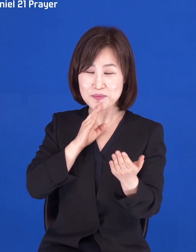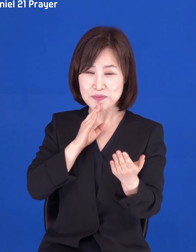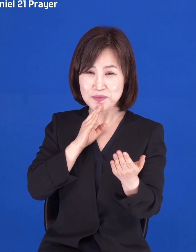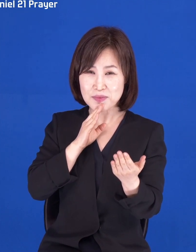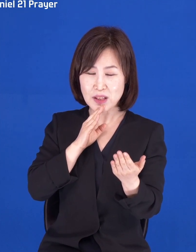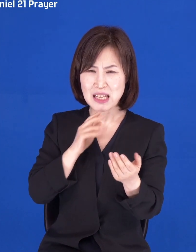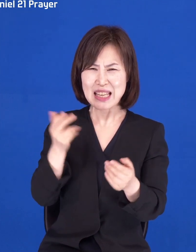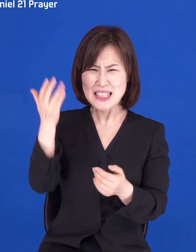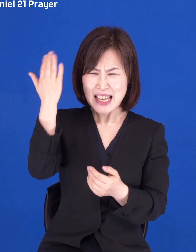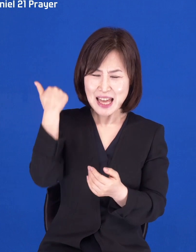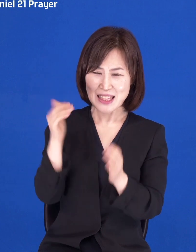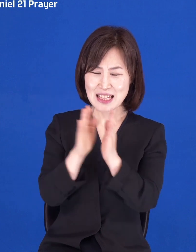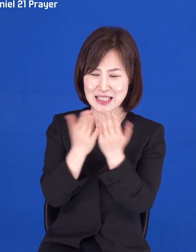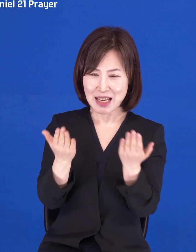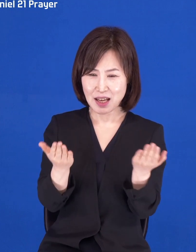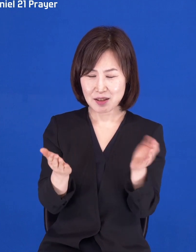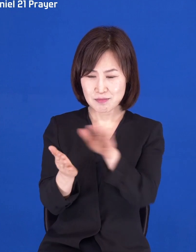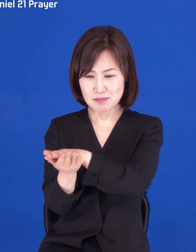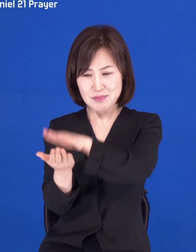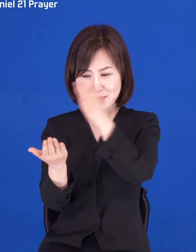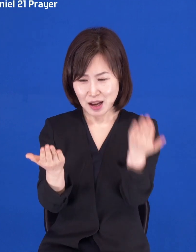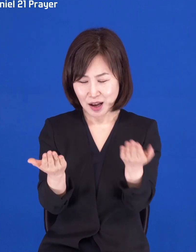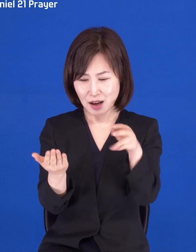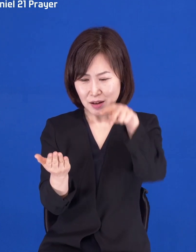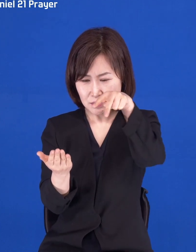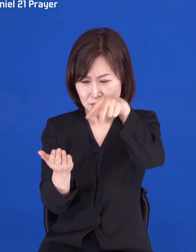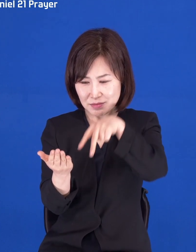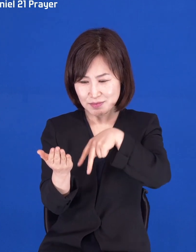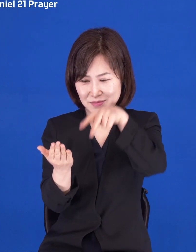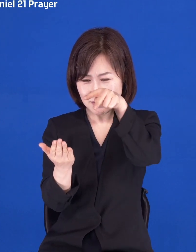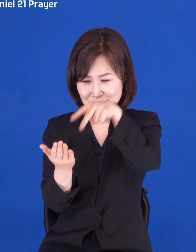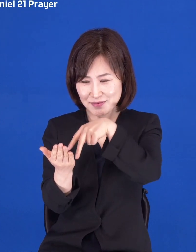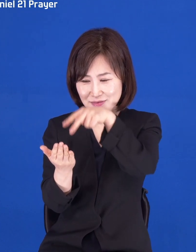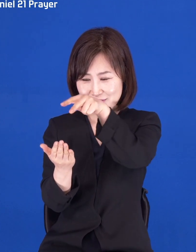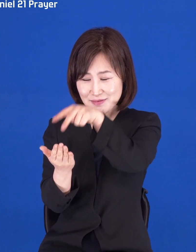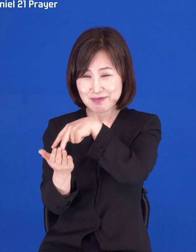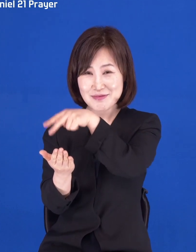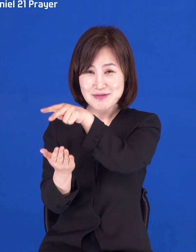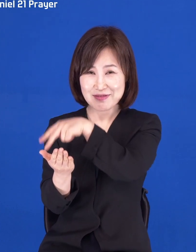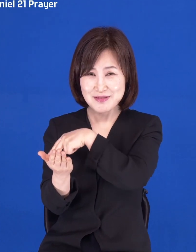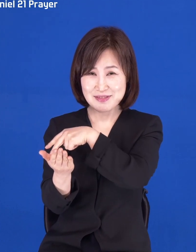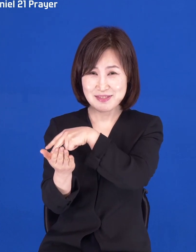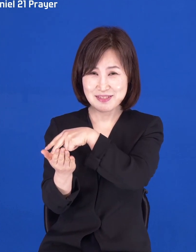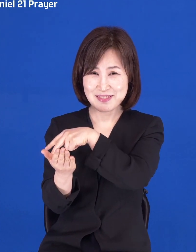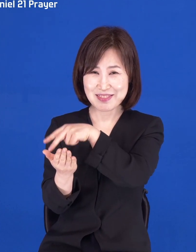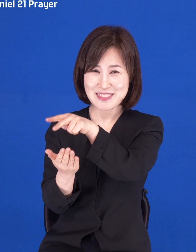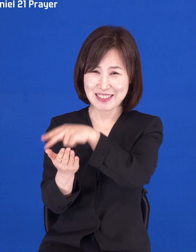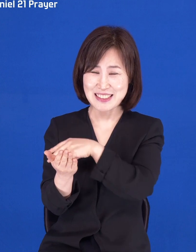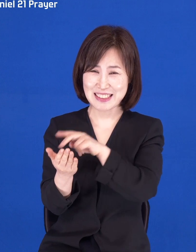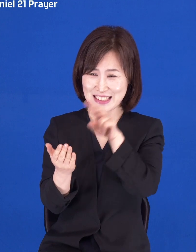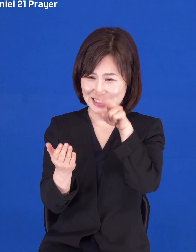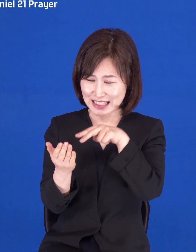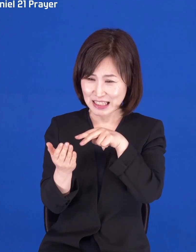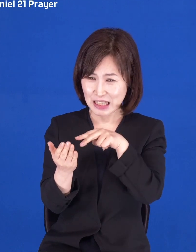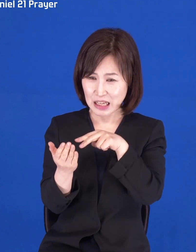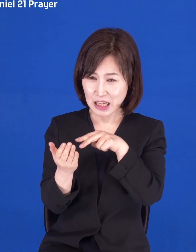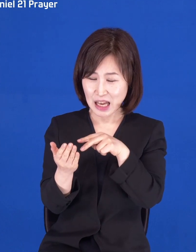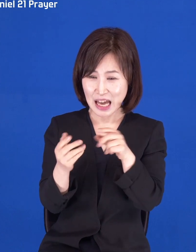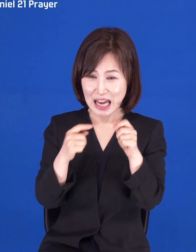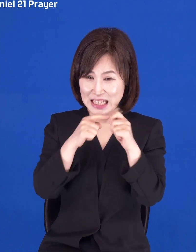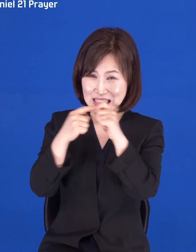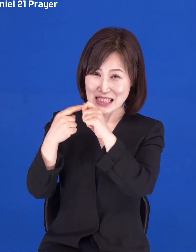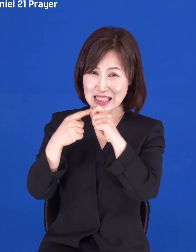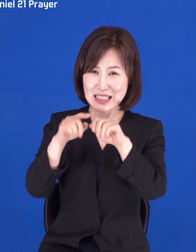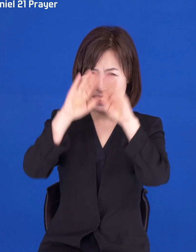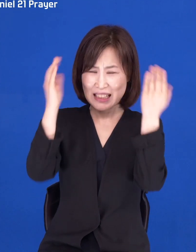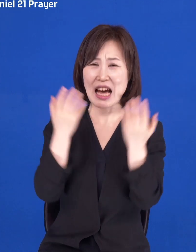들어오면서 읽는 책이었어요. 뒤에서부터 들어오고 세로 글자로 되어 있고 세로 줄로 되어 있고 글자는 대부분이